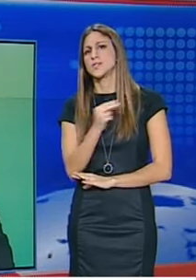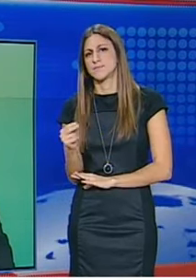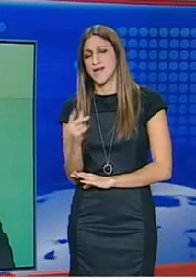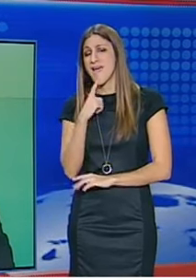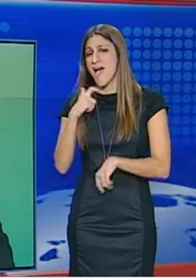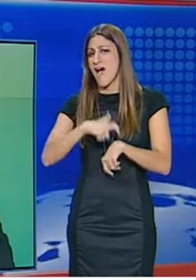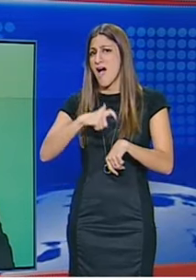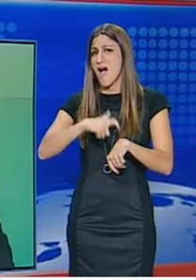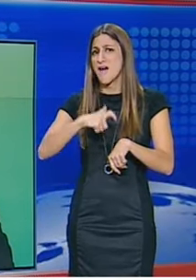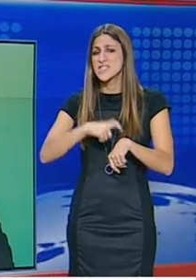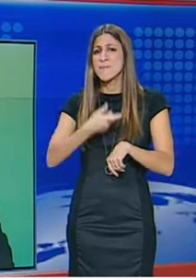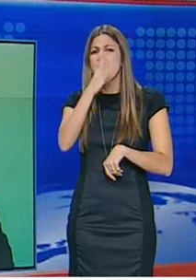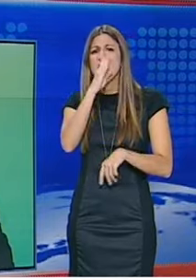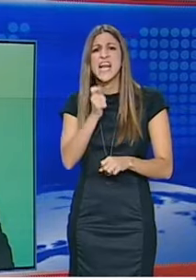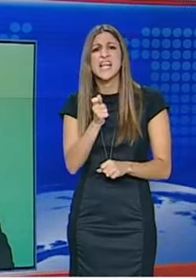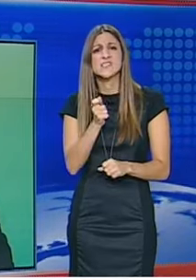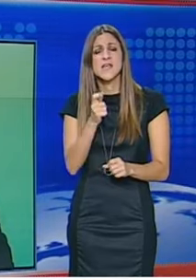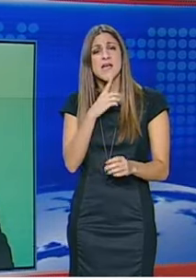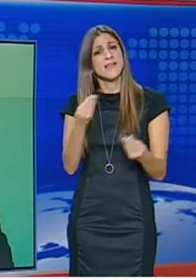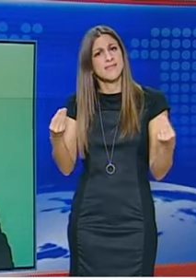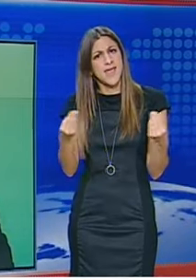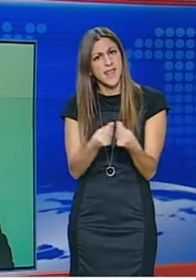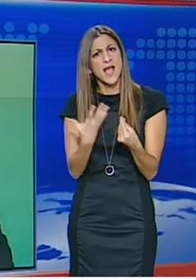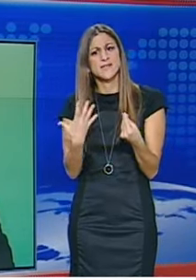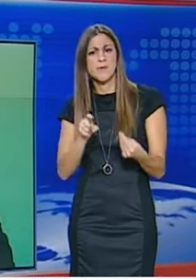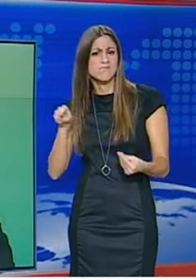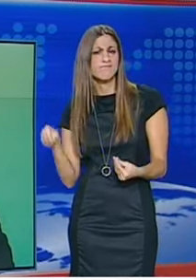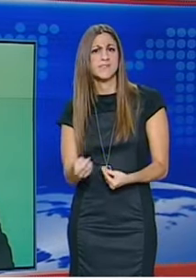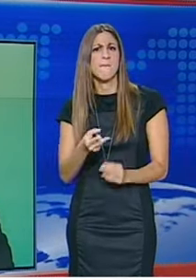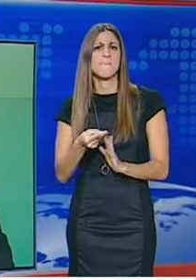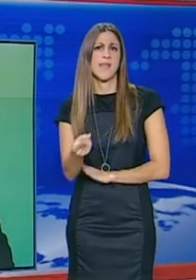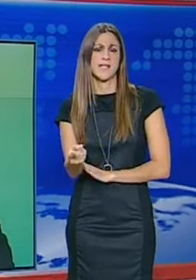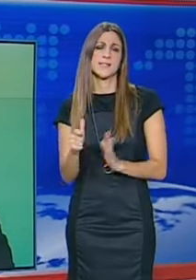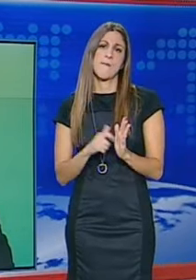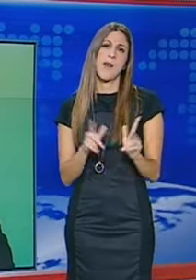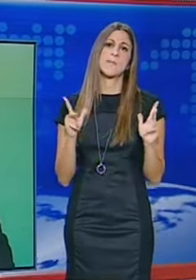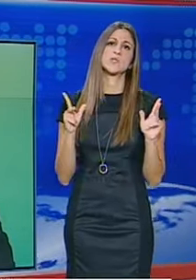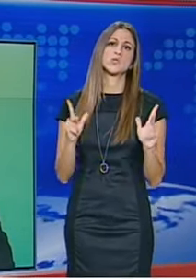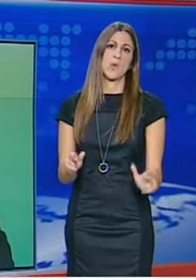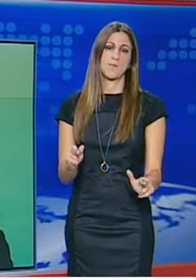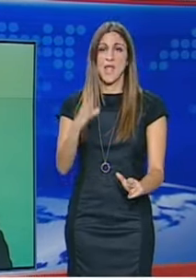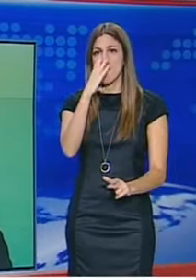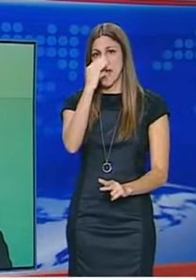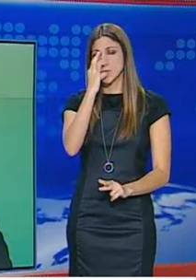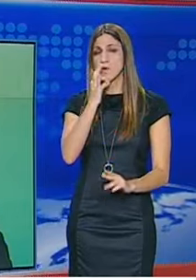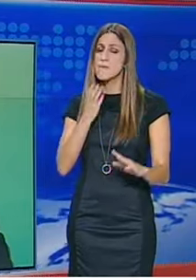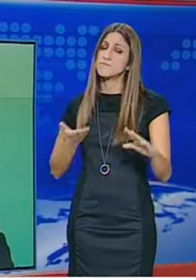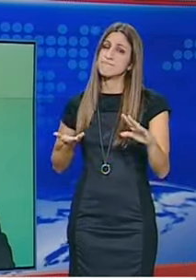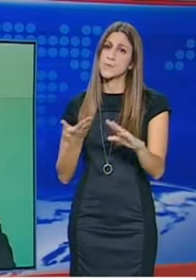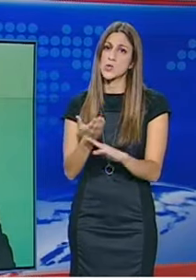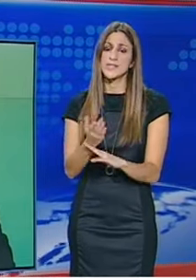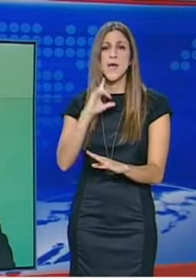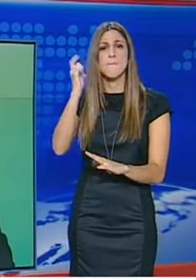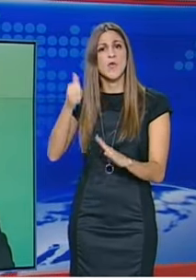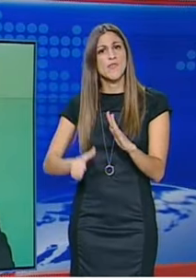κρίση δε δικαιολογεί την προσχώρηση σε κόμματα ρατσιστικής και φασιστικής ιδεολογίας το πασοκ απευθύνεται πέραν των κομμάτων στον πρόεδρο της